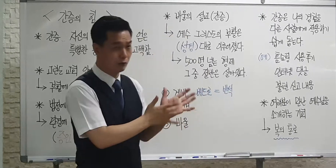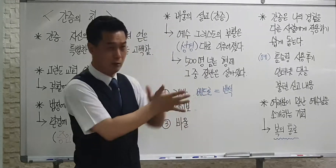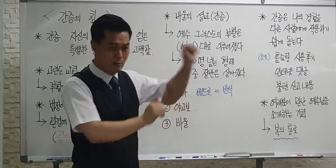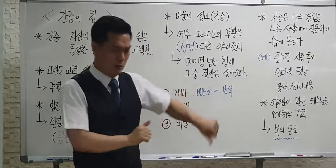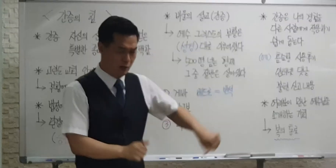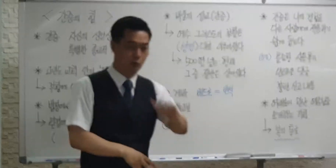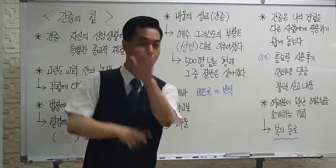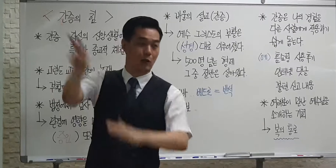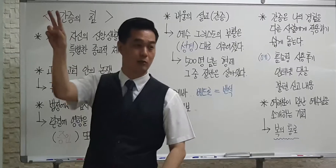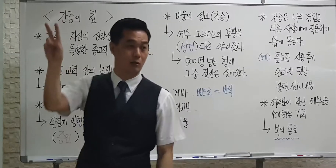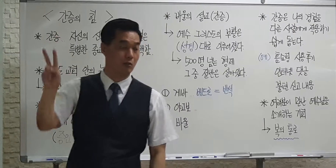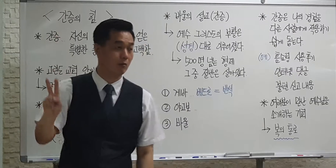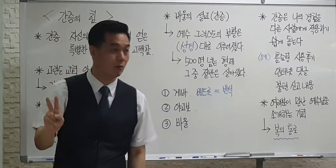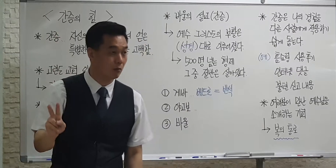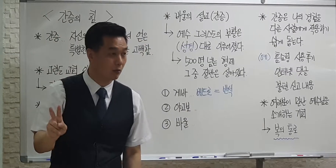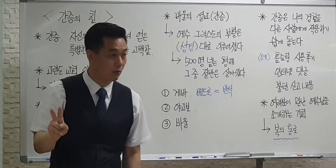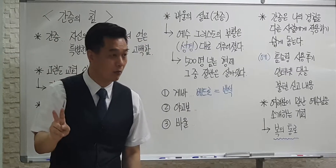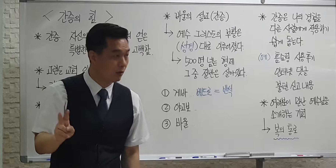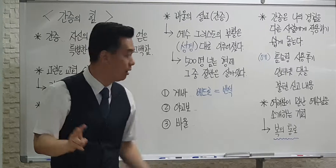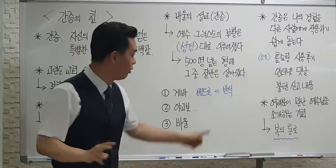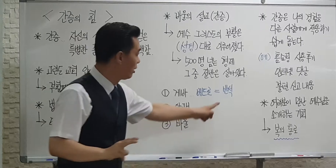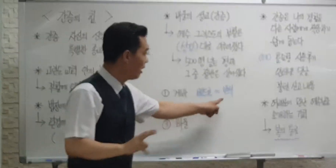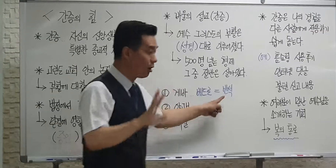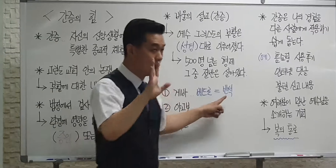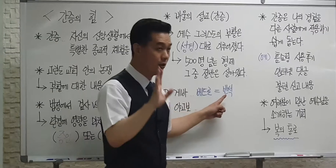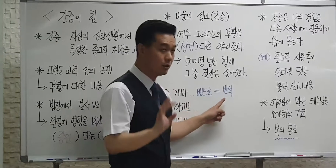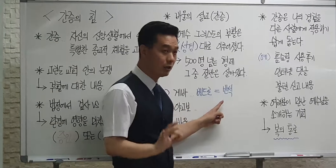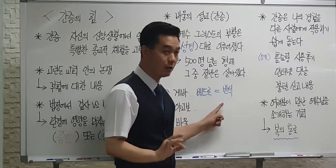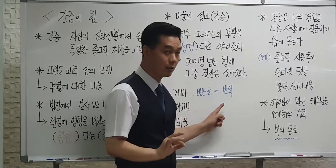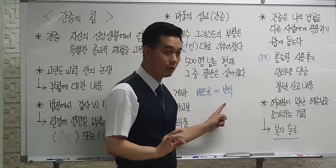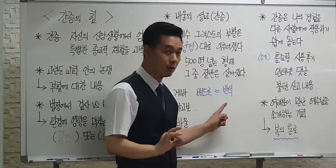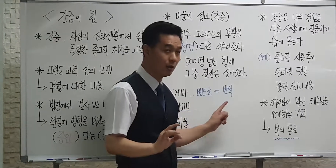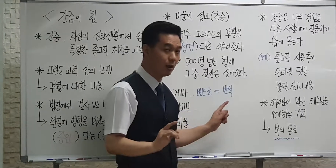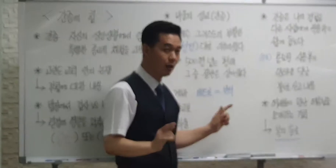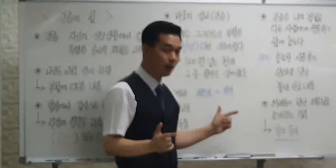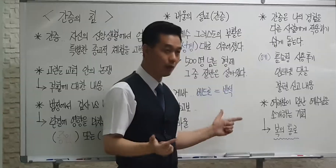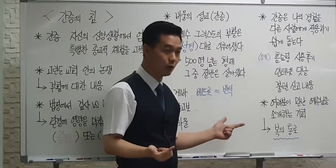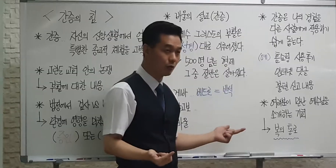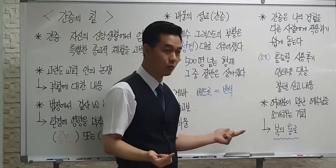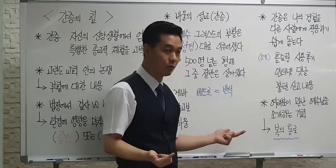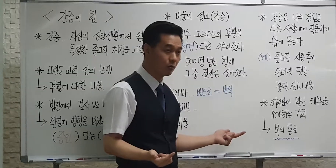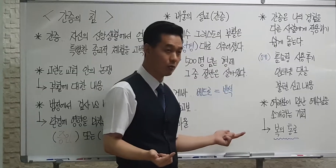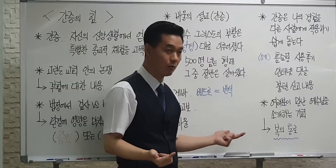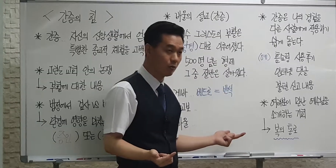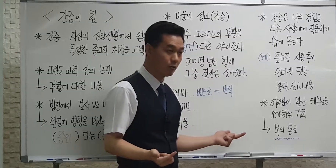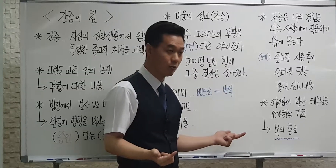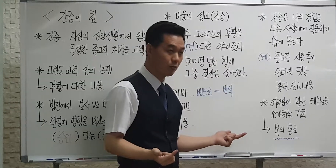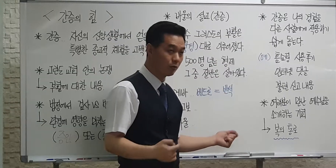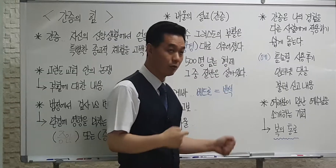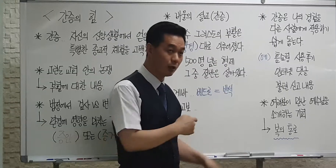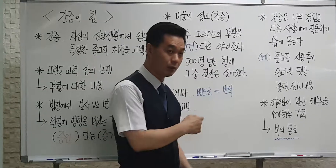예수님이 하고 도망갔어요. 여기에 어울리지 않아요. 그런데 그를